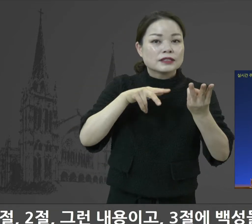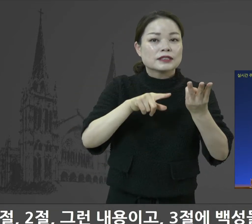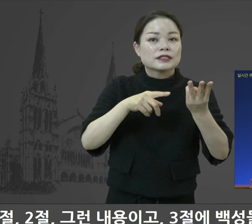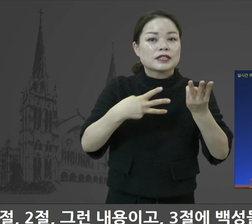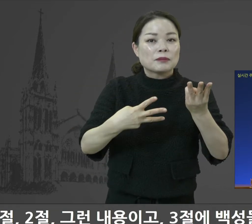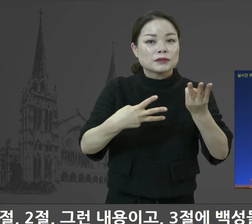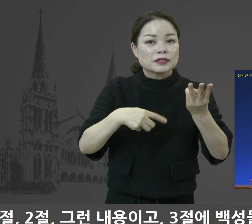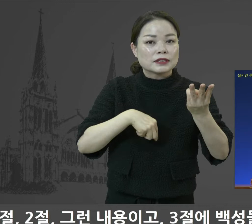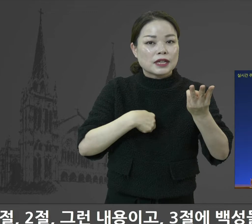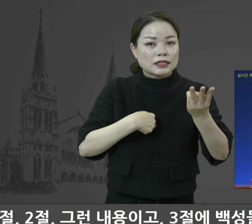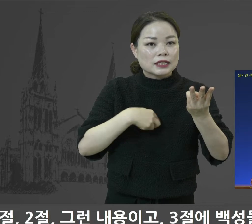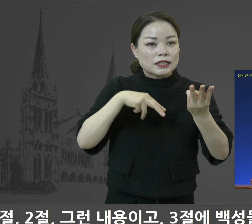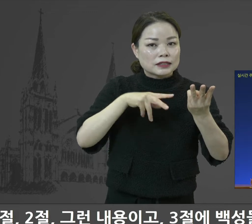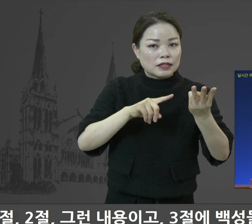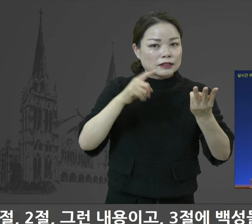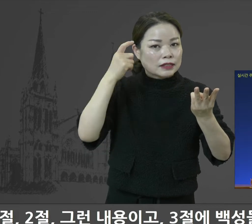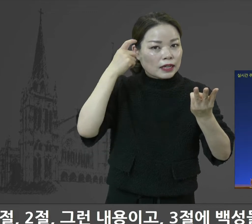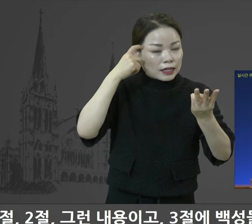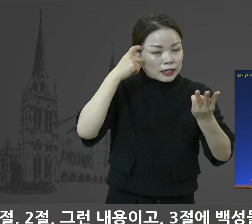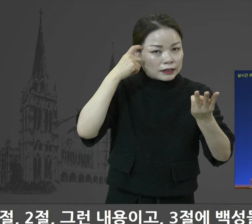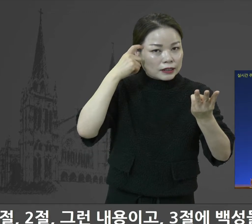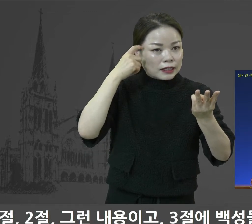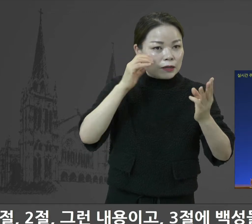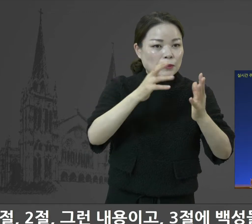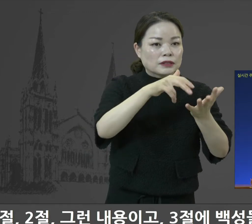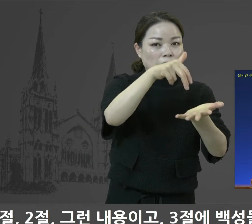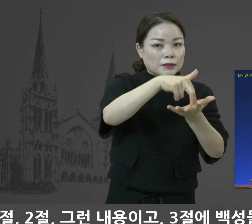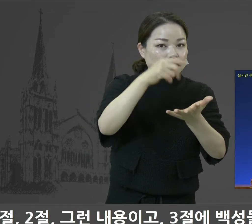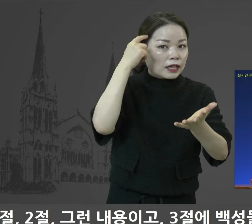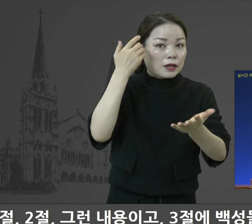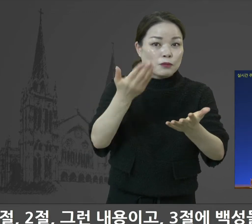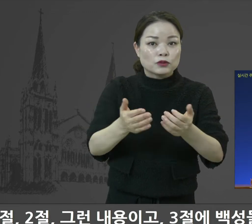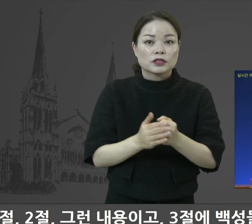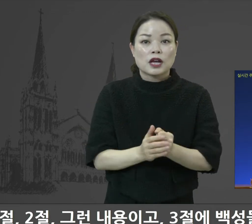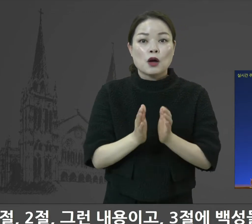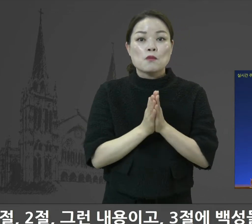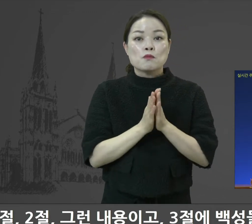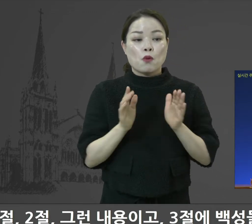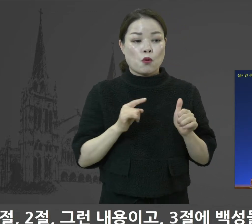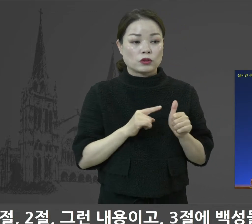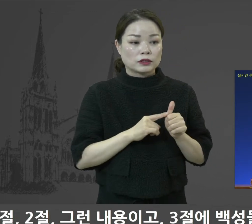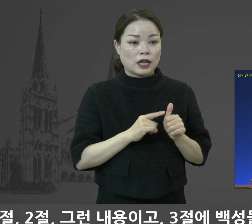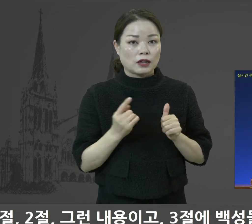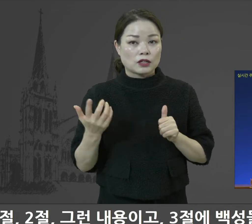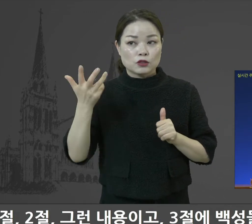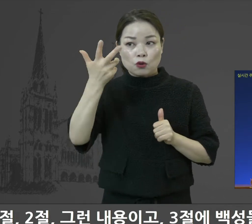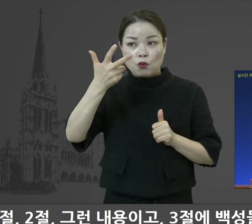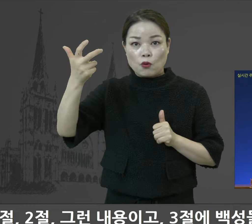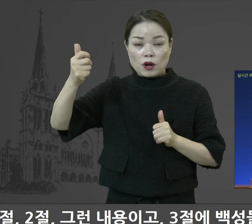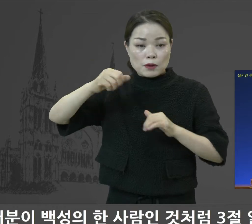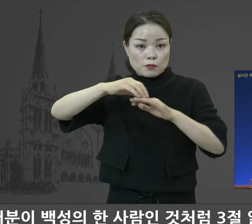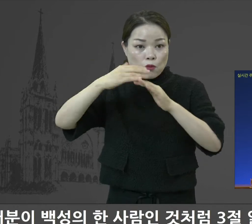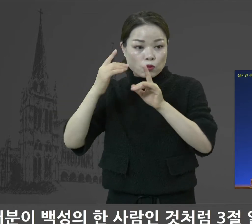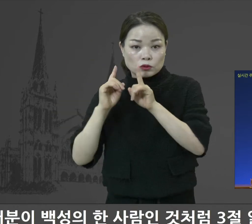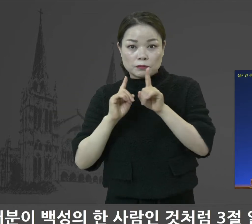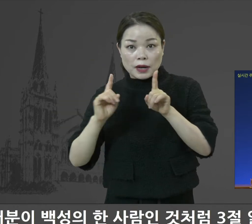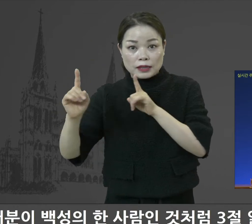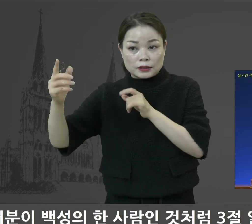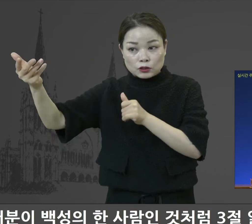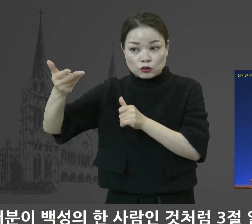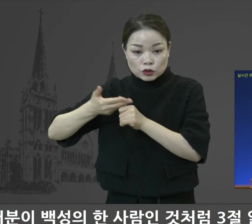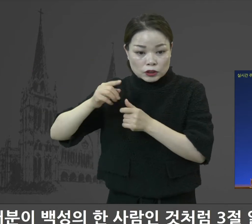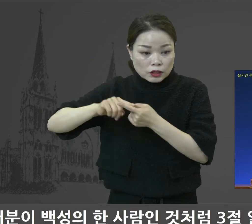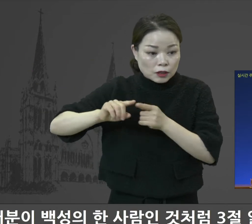읽으시면서 자신을 3절에 대입해서 같이 3절 읽으십시다. 모세가 와서 여호와의 모든 말씀과